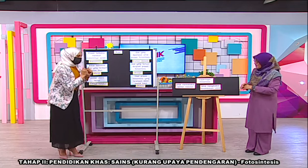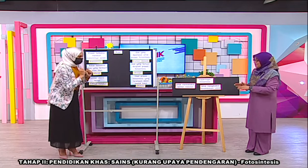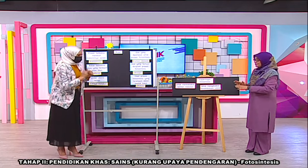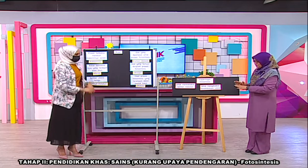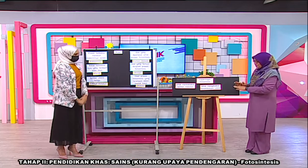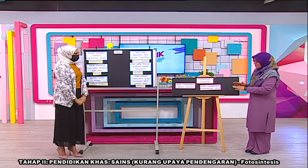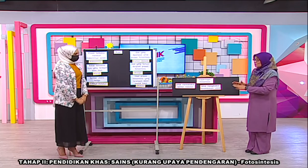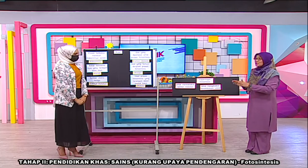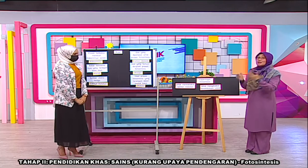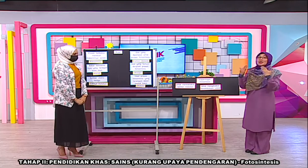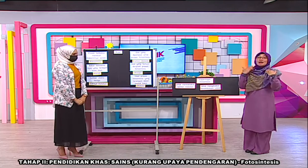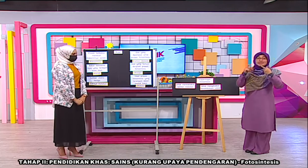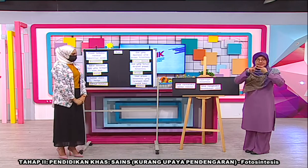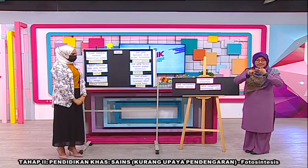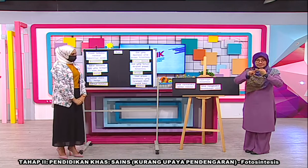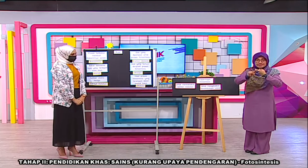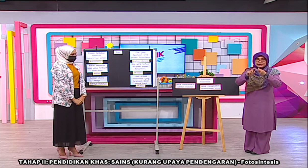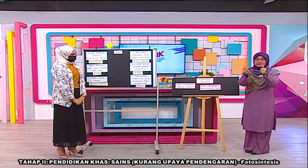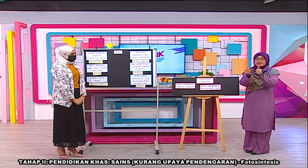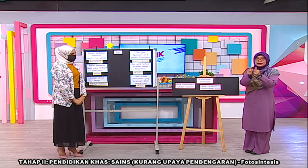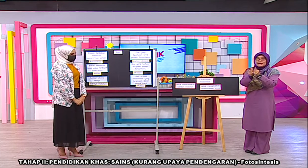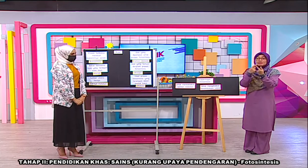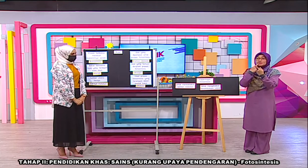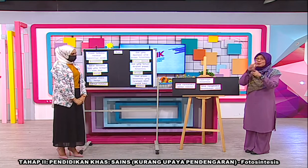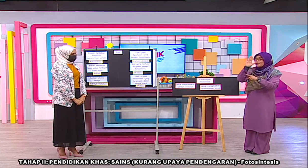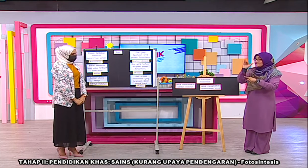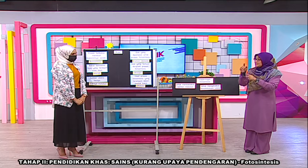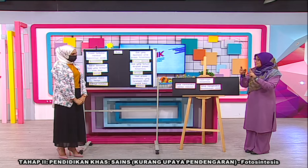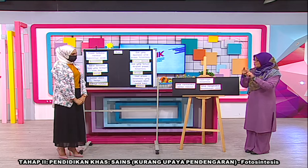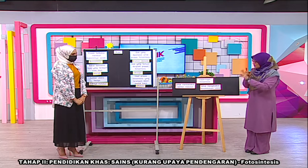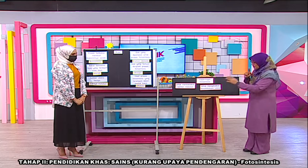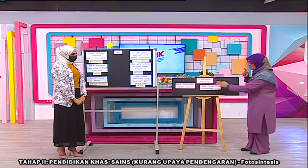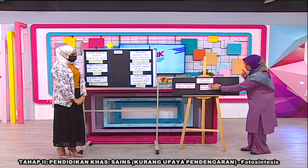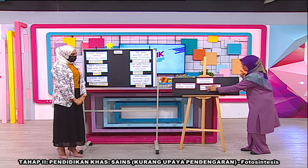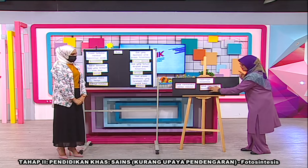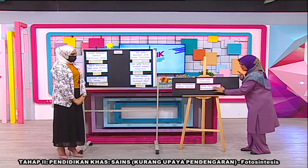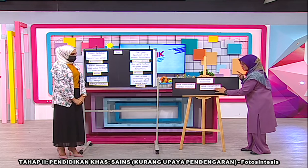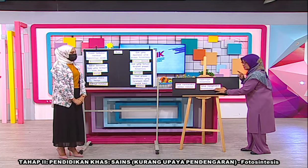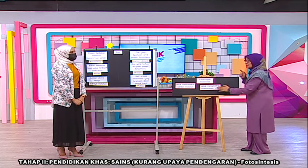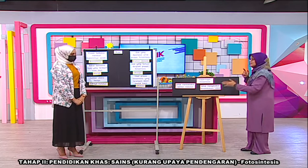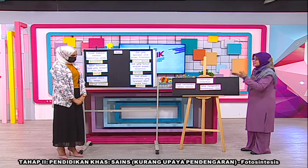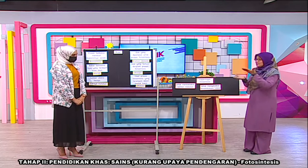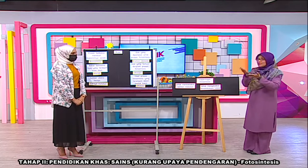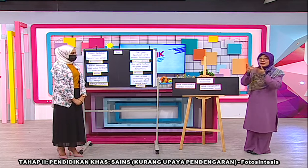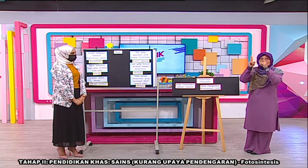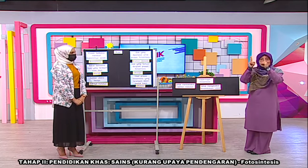jagain oke Ada kaitanya dengan jawaban yang kedua merah Oke ini keseimbangan